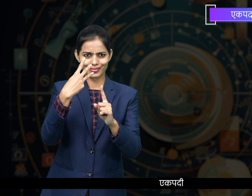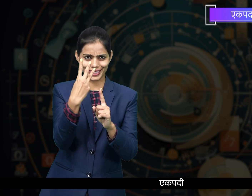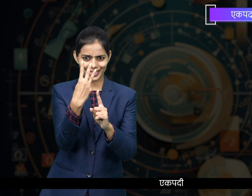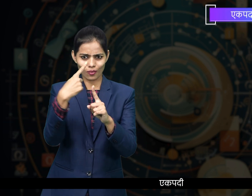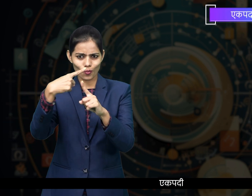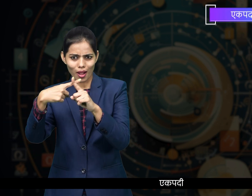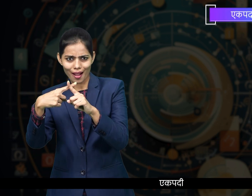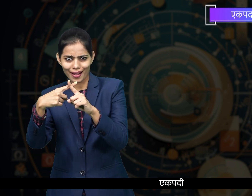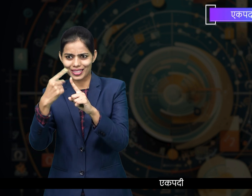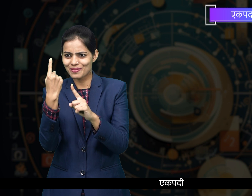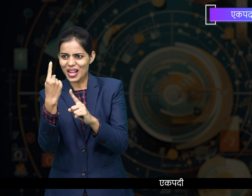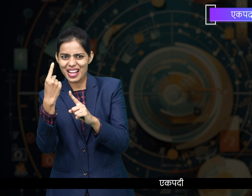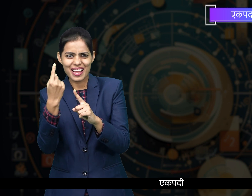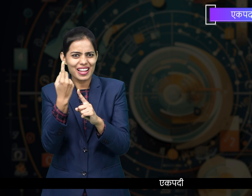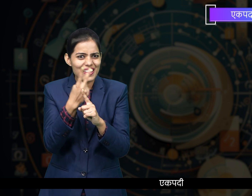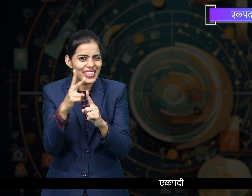एकपदी.